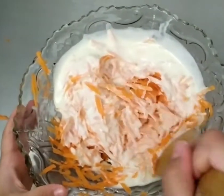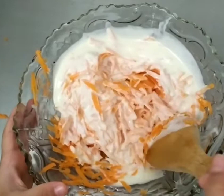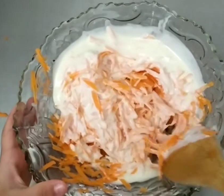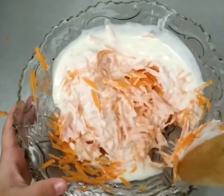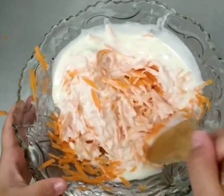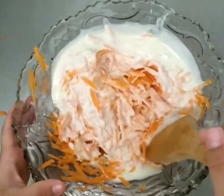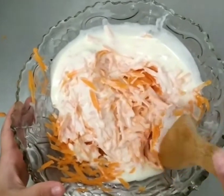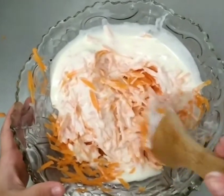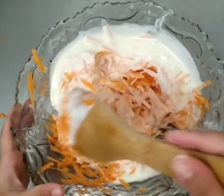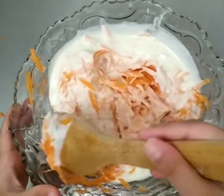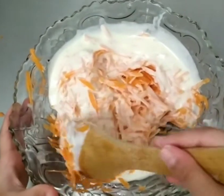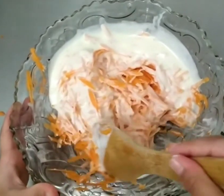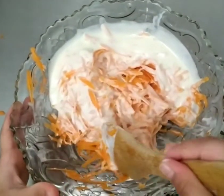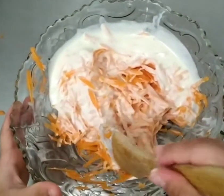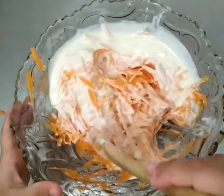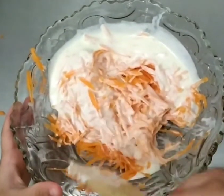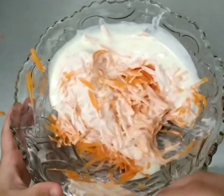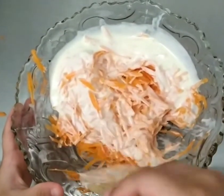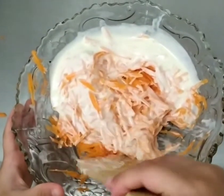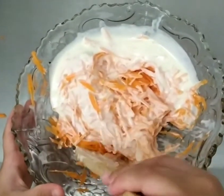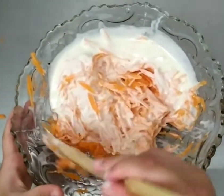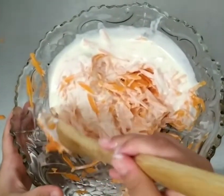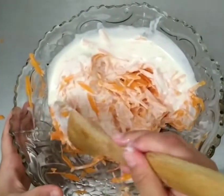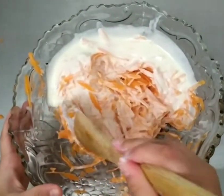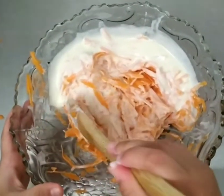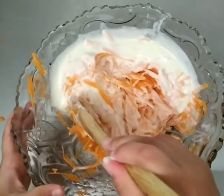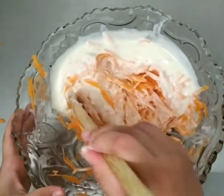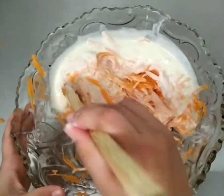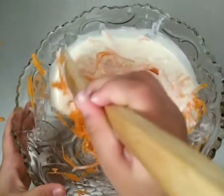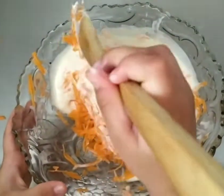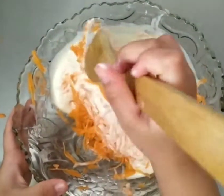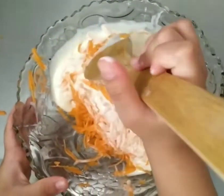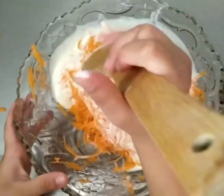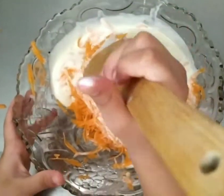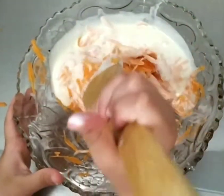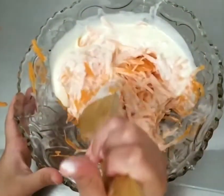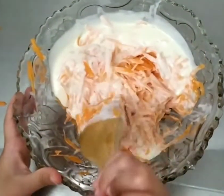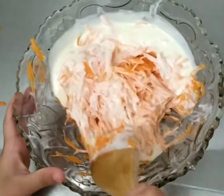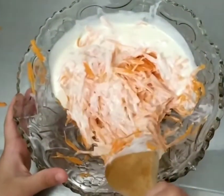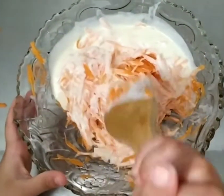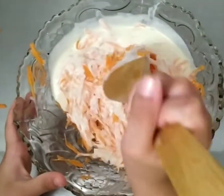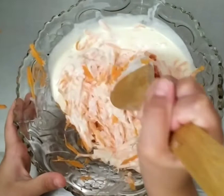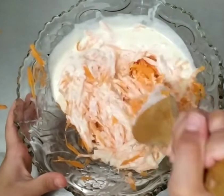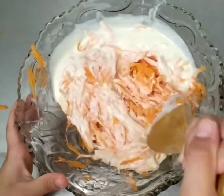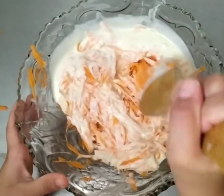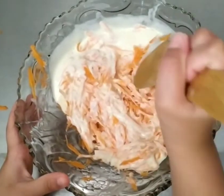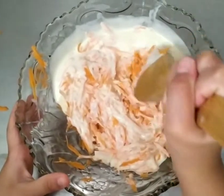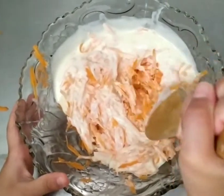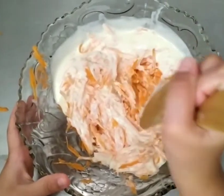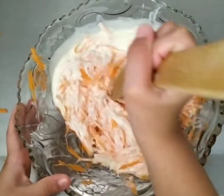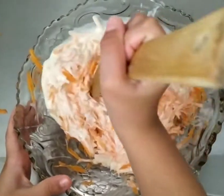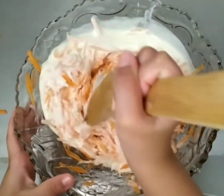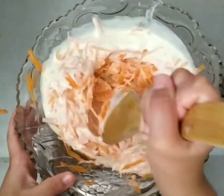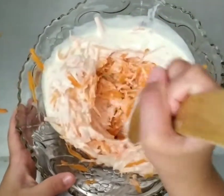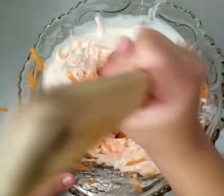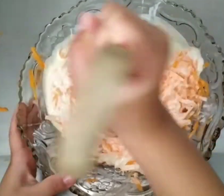ingredientes, falta la piña, la piña no ha terminado de caramelizar.